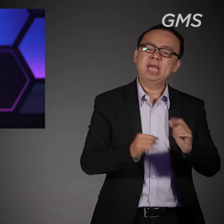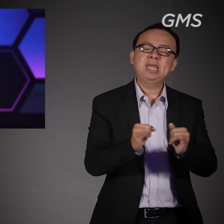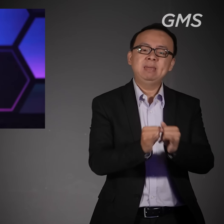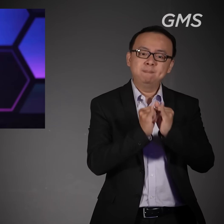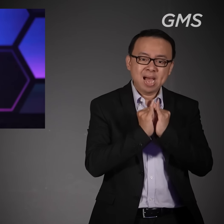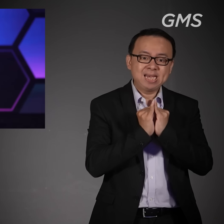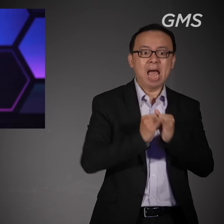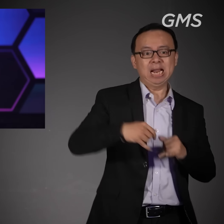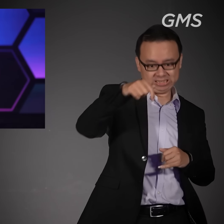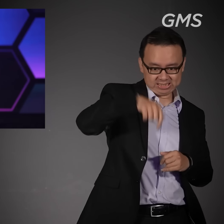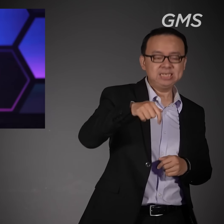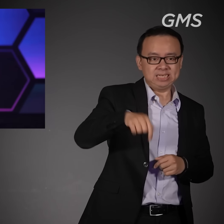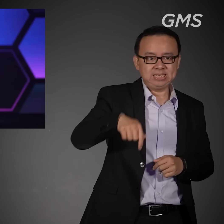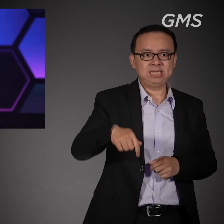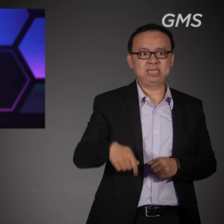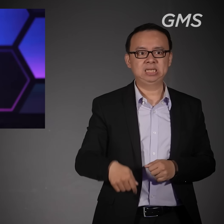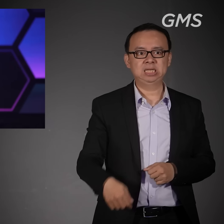Di sini